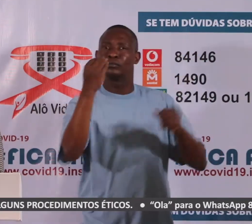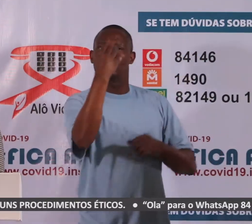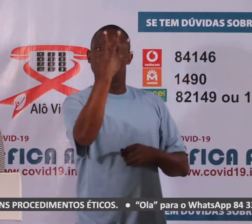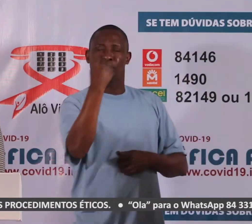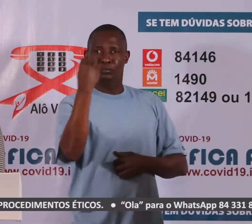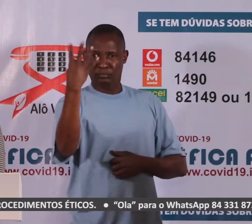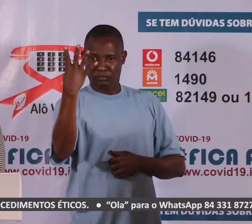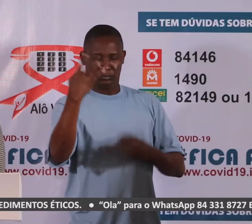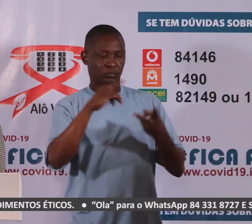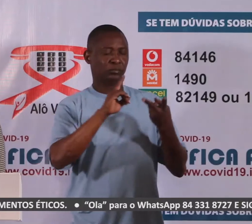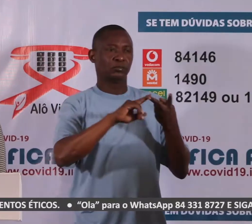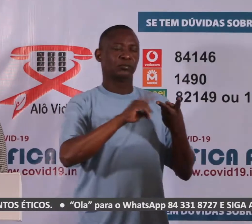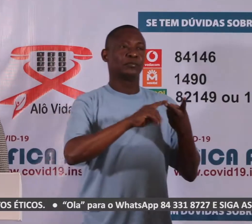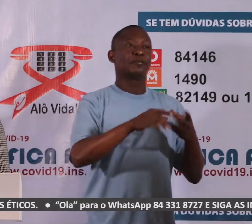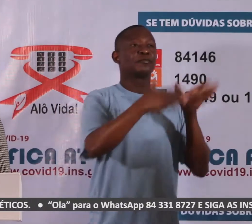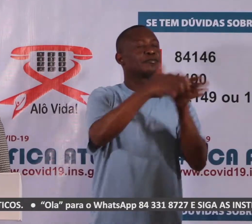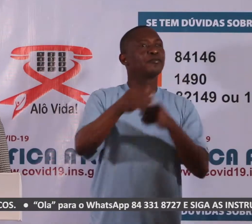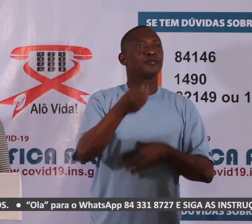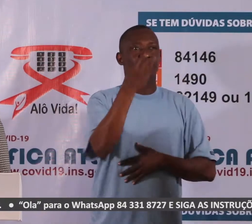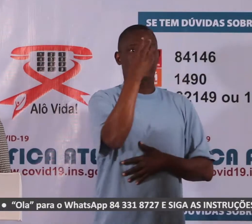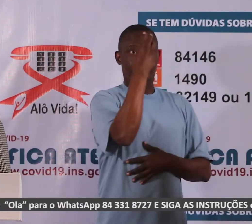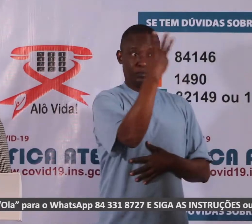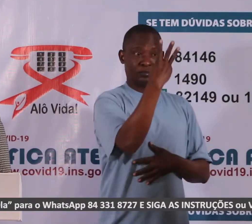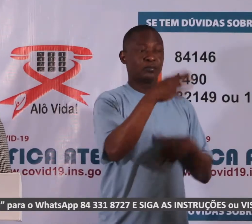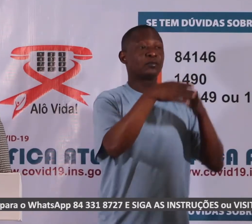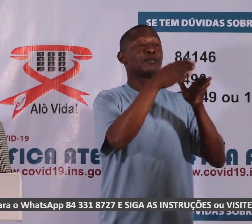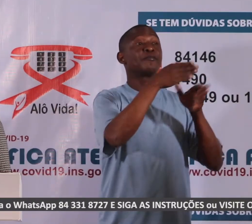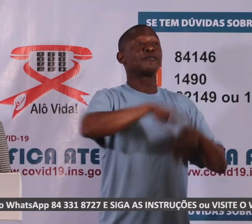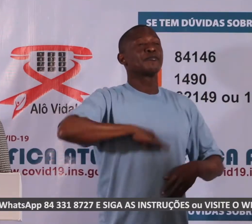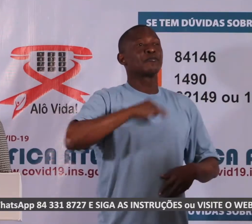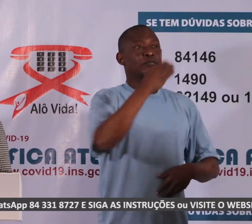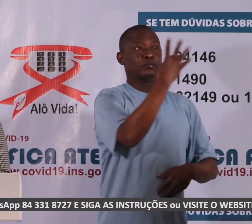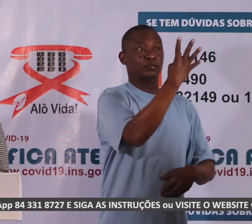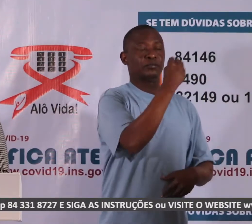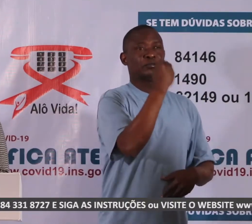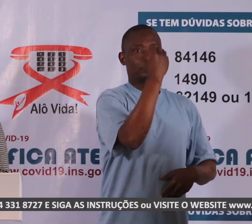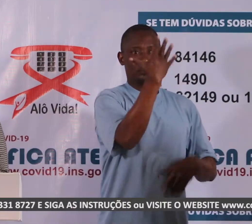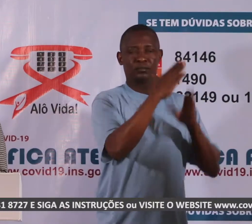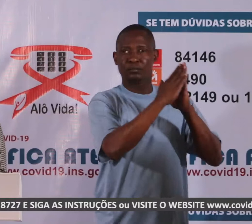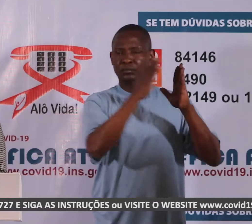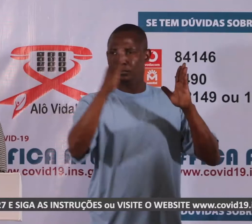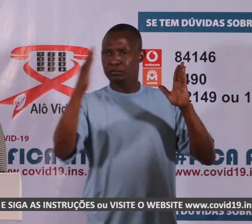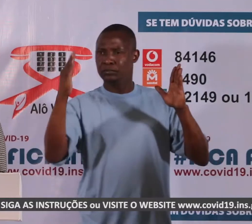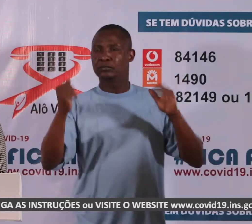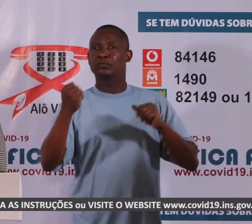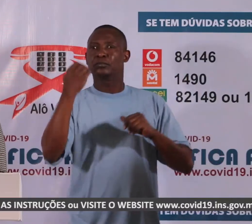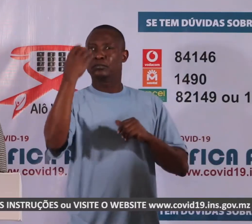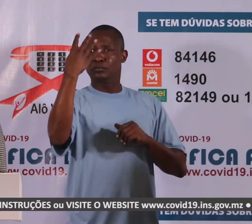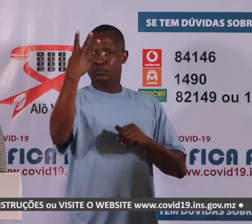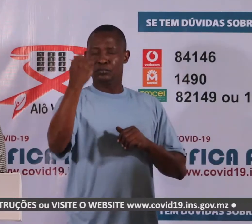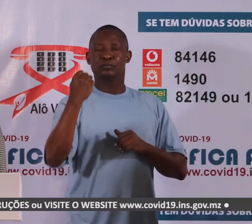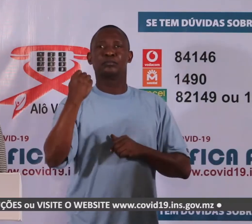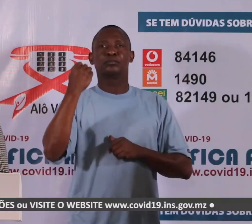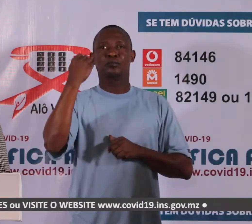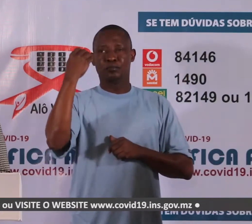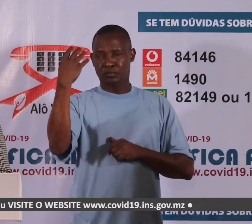etária dos 45 aos 54 anos de idade e 3 casos estão na faixa etária dos 55